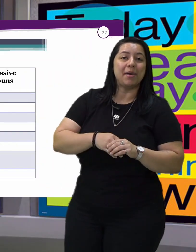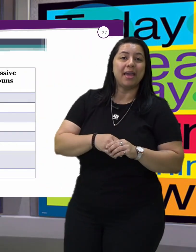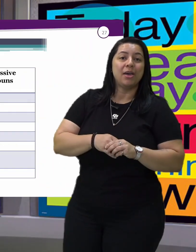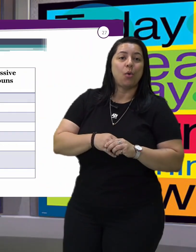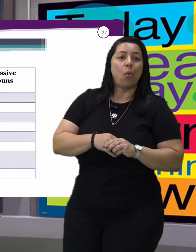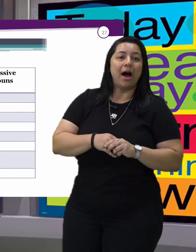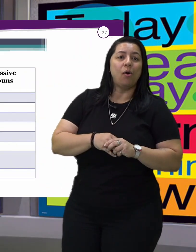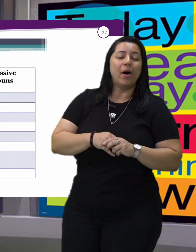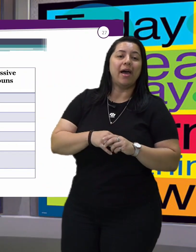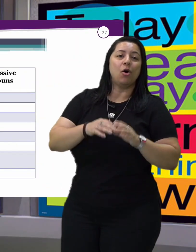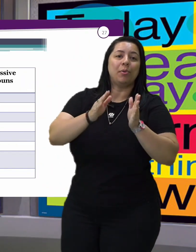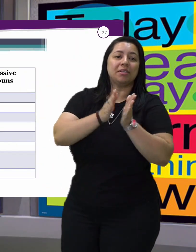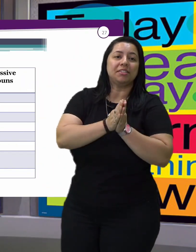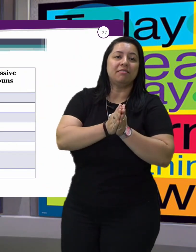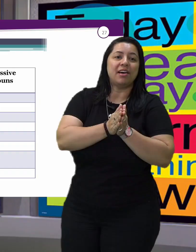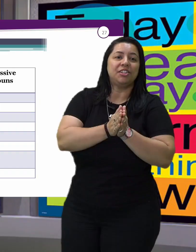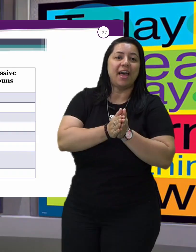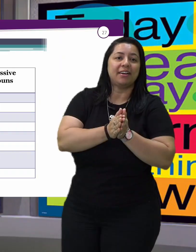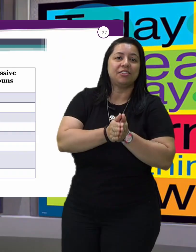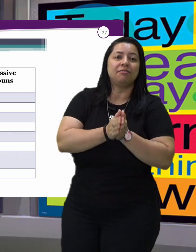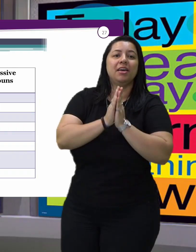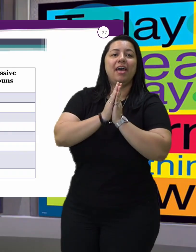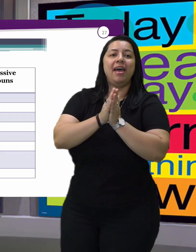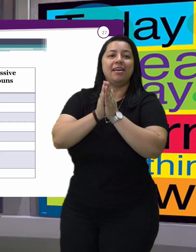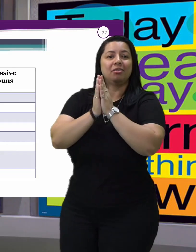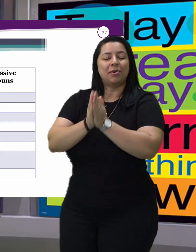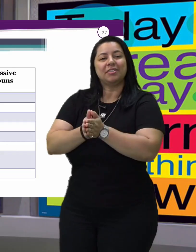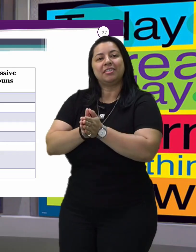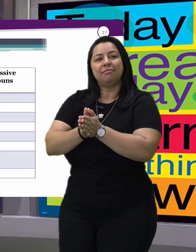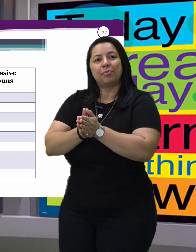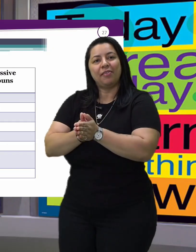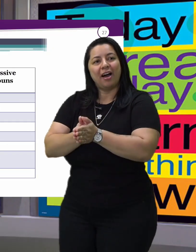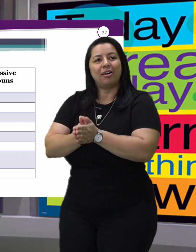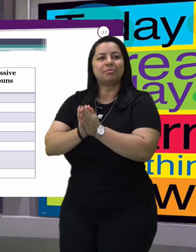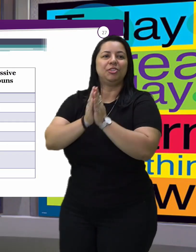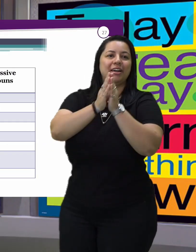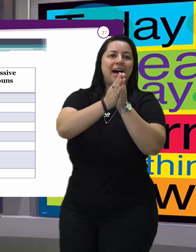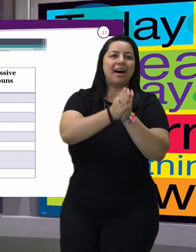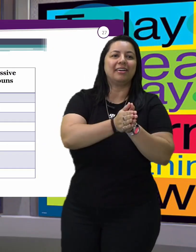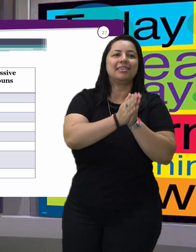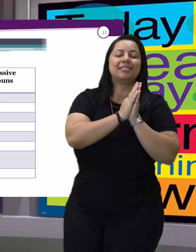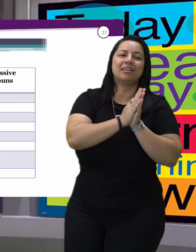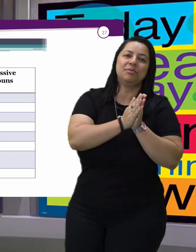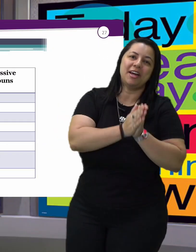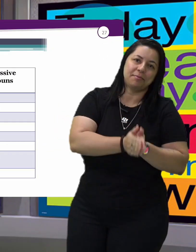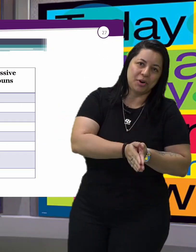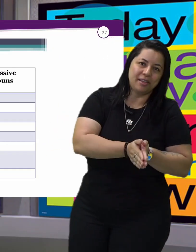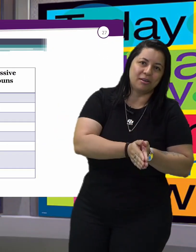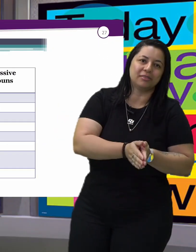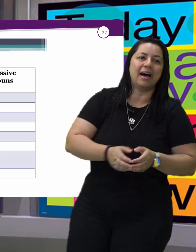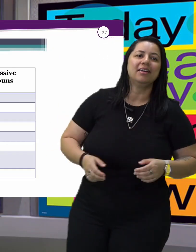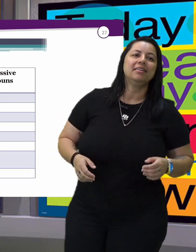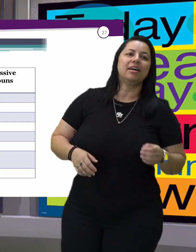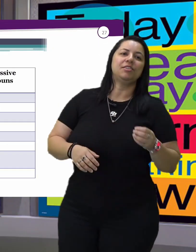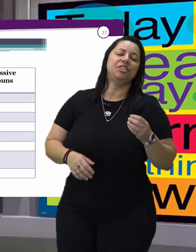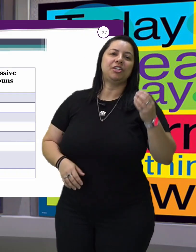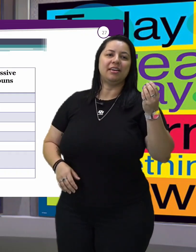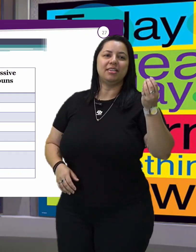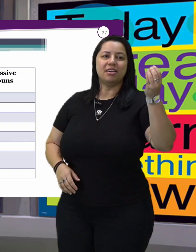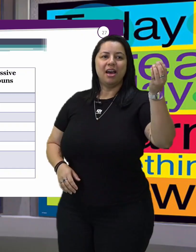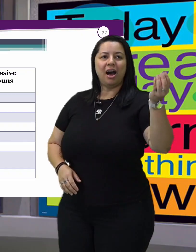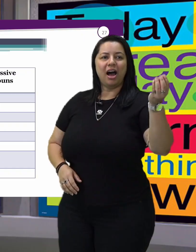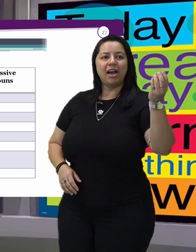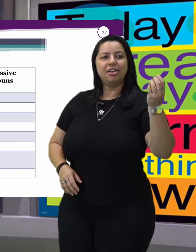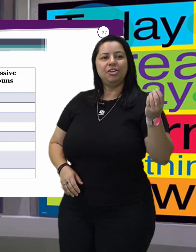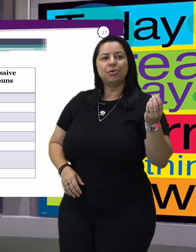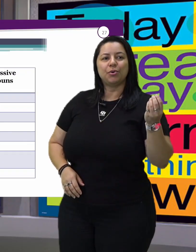você saber qual é o possessive adjective and possessive pronoun de cada subject pronoun, tá? Então, a gente tem